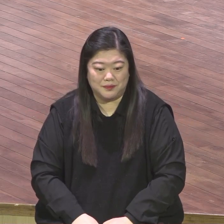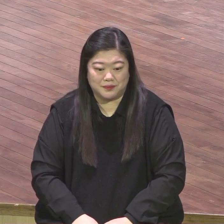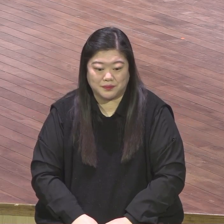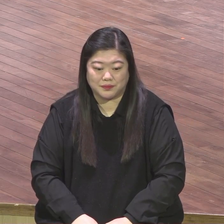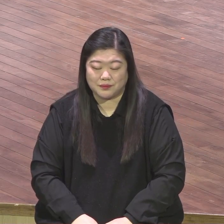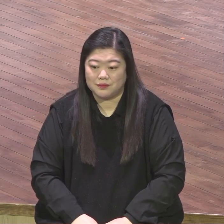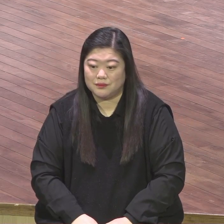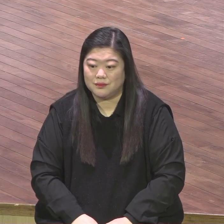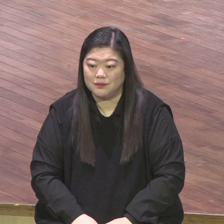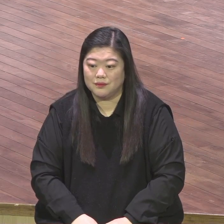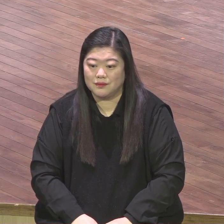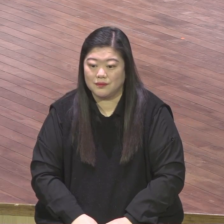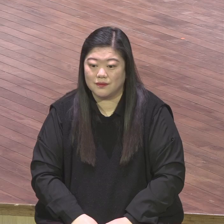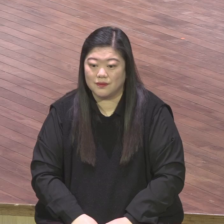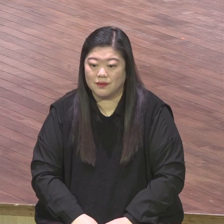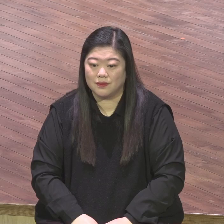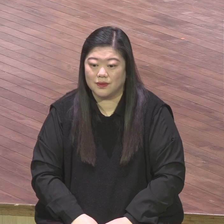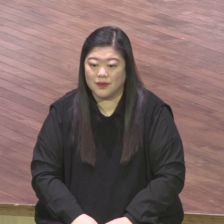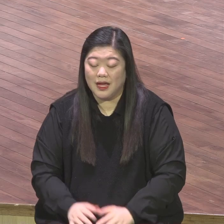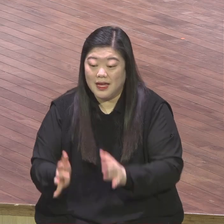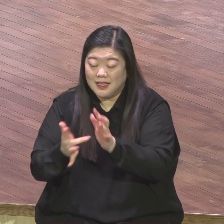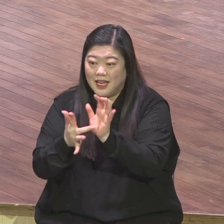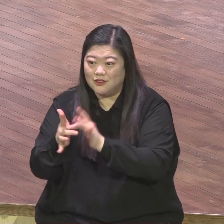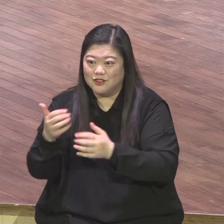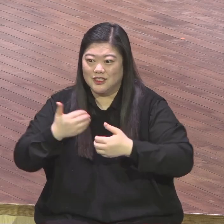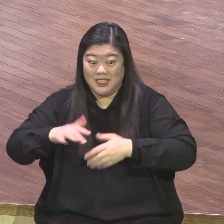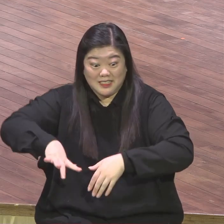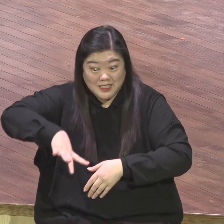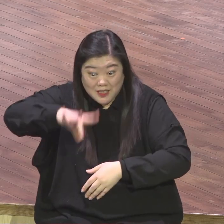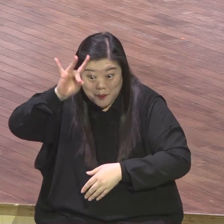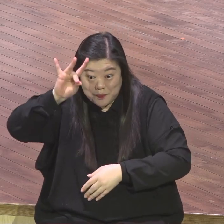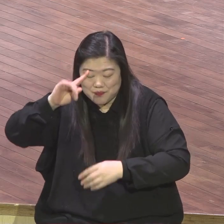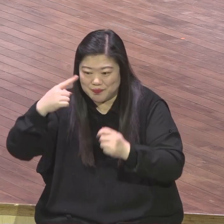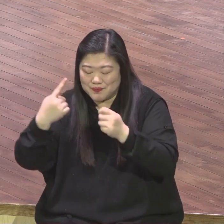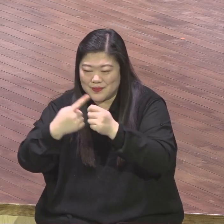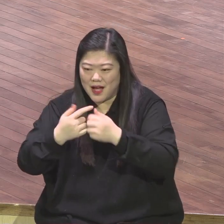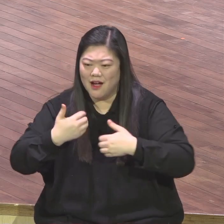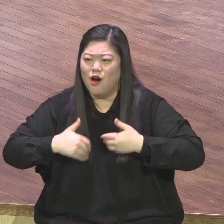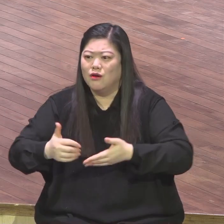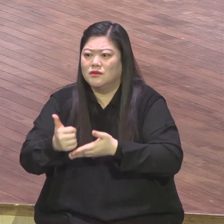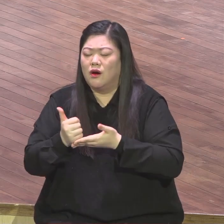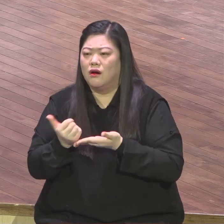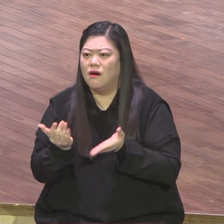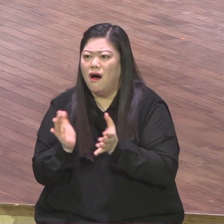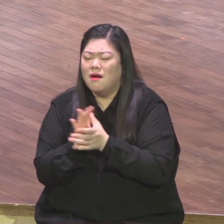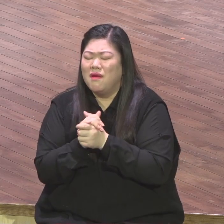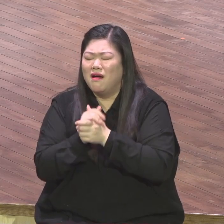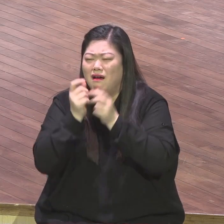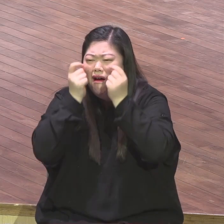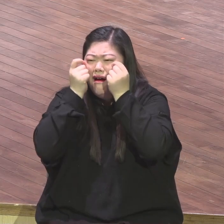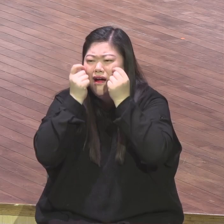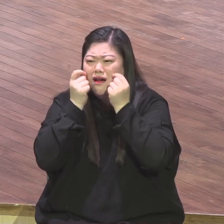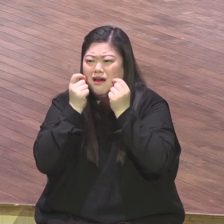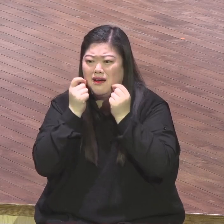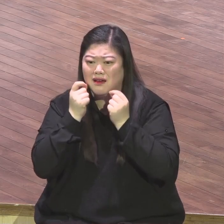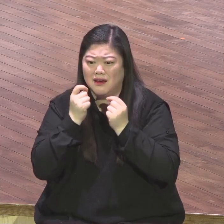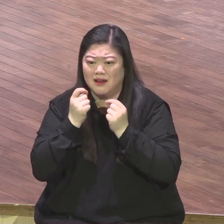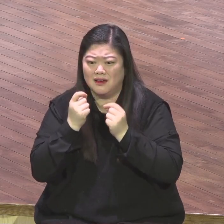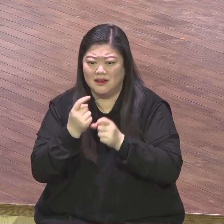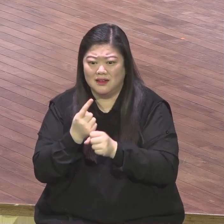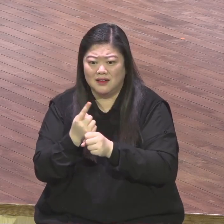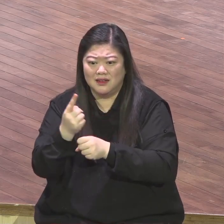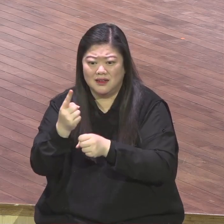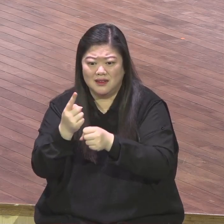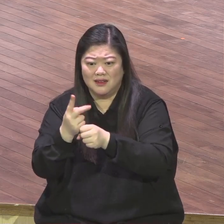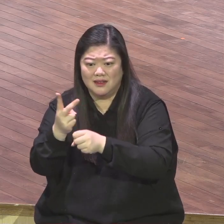들어가고 싶다는 고백이에요. 이 고백이. 30년 전에 만난 그 예수 그리스도를 지금도 매일매일 새롭게 더 깊이 더